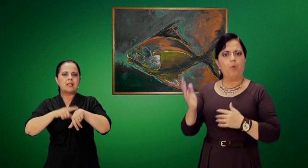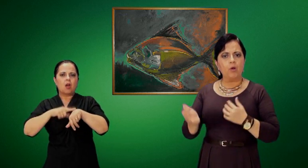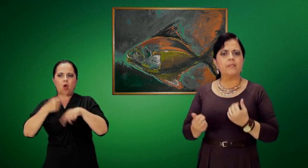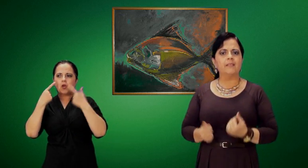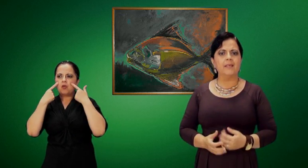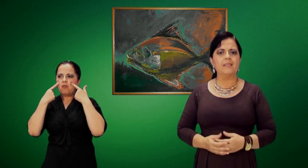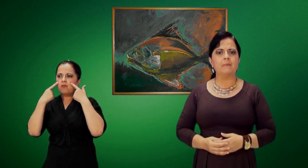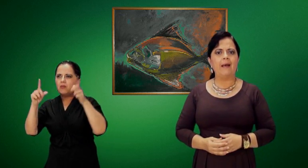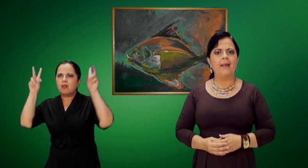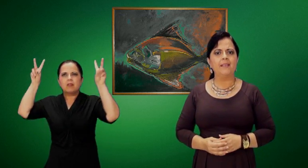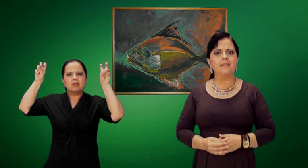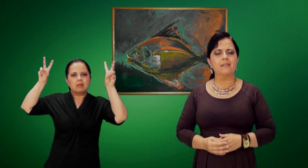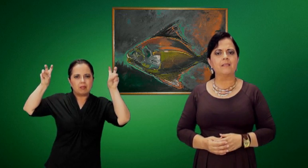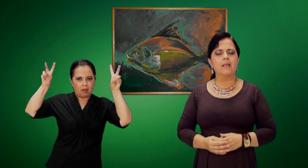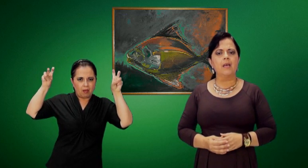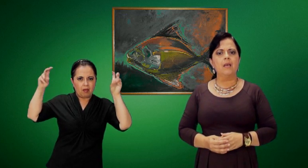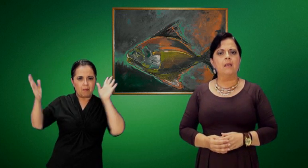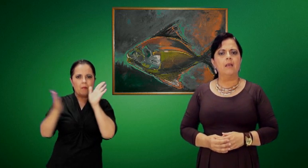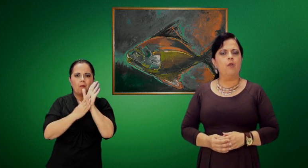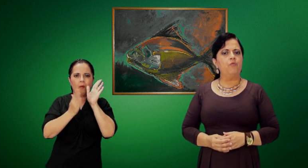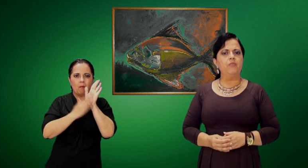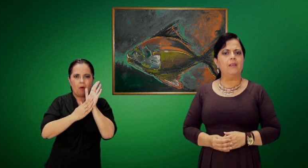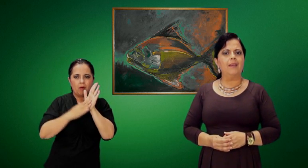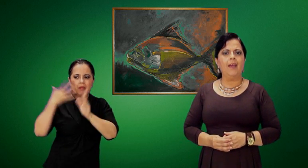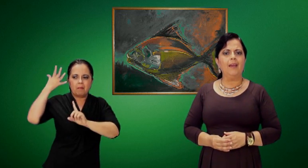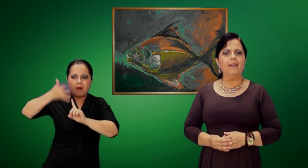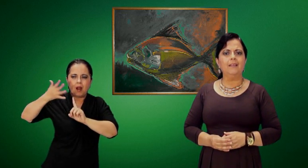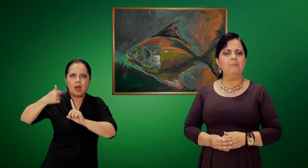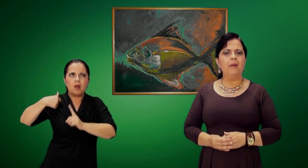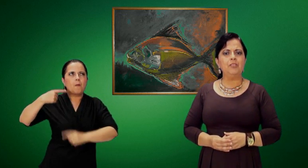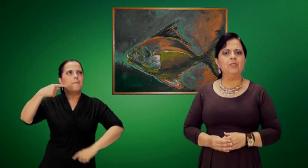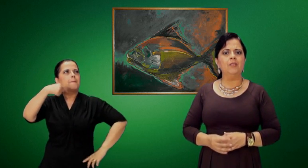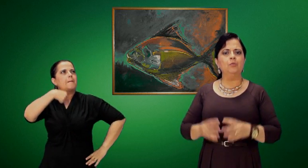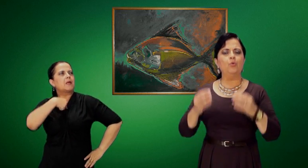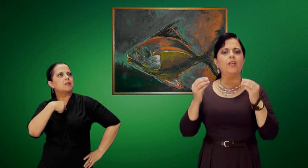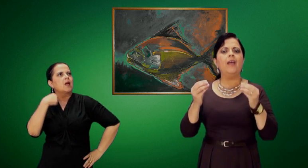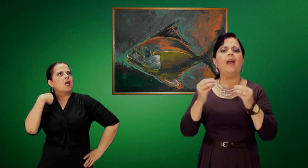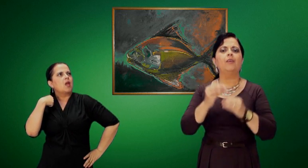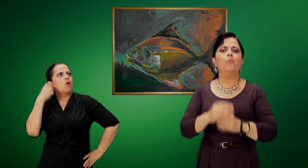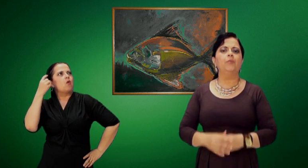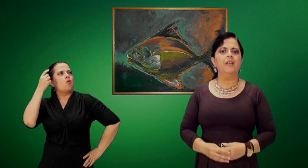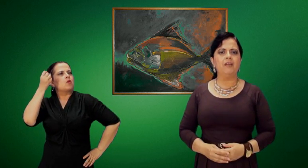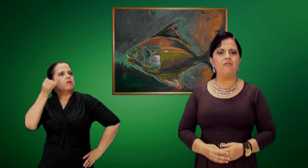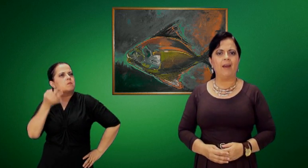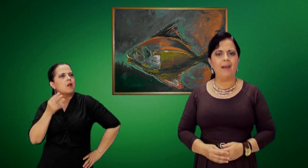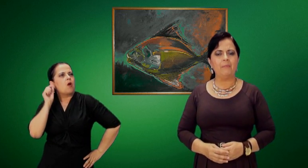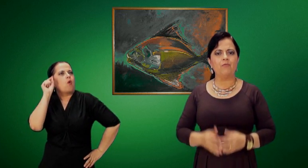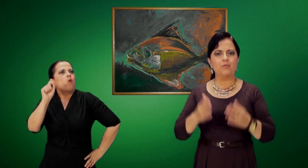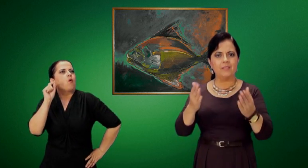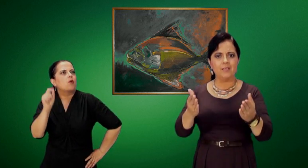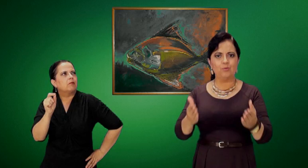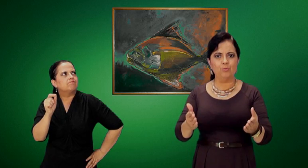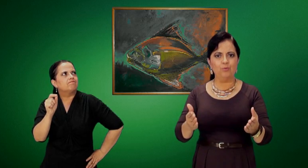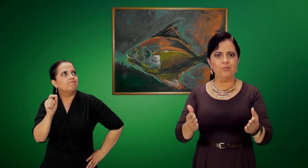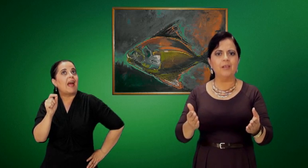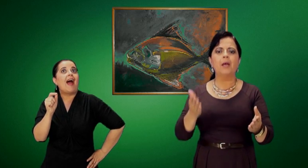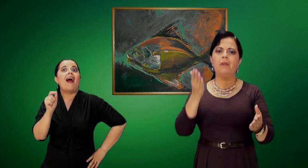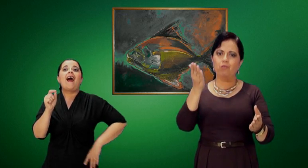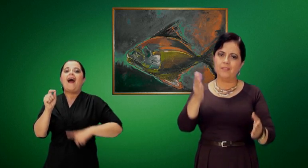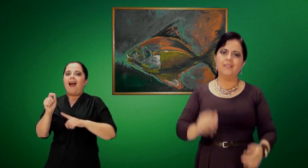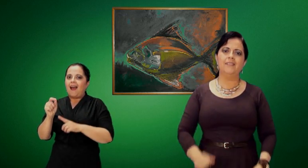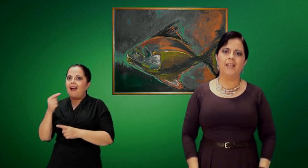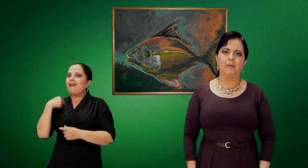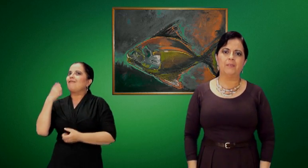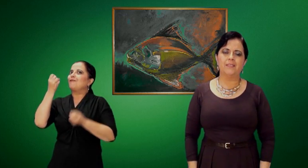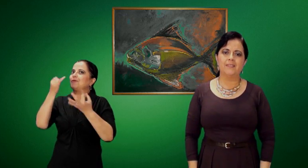a proposta dessas palestras, eu fiquei imaginando o que é que eu poderia falar para vocês surdos,